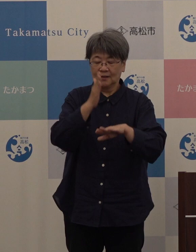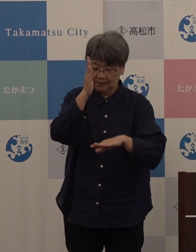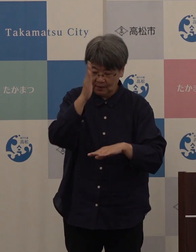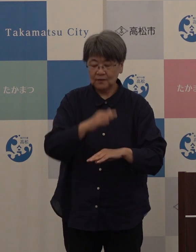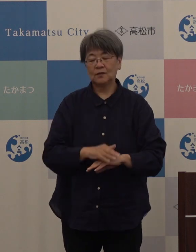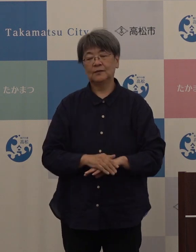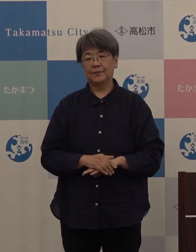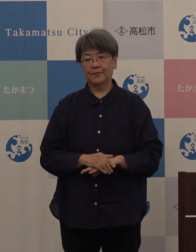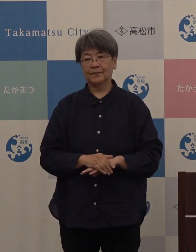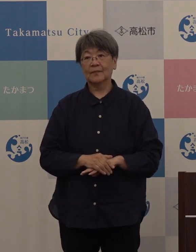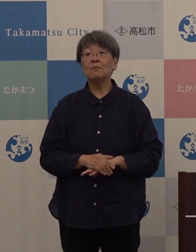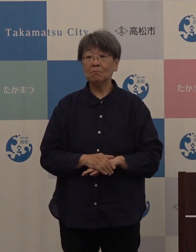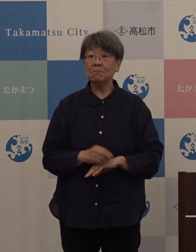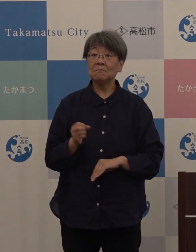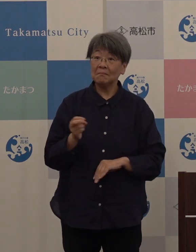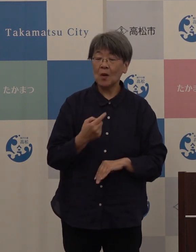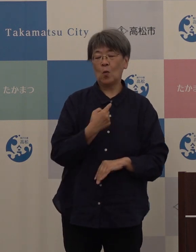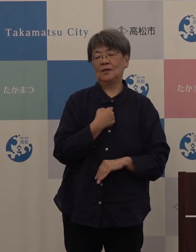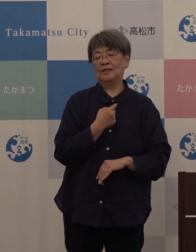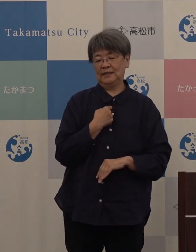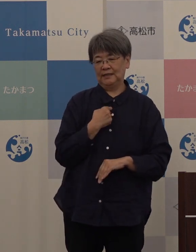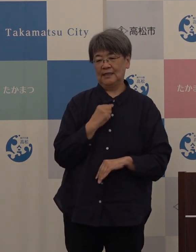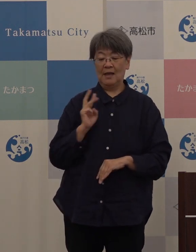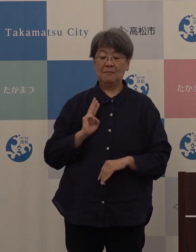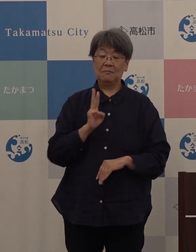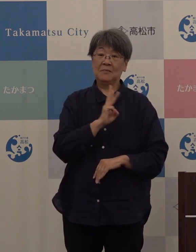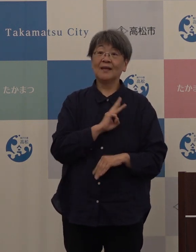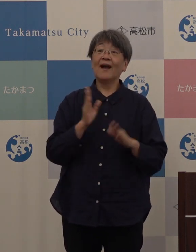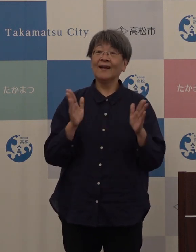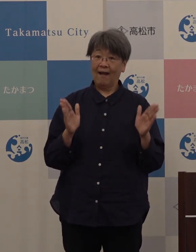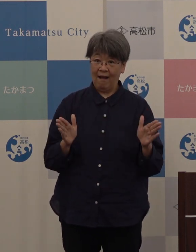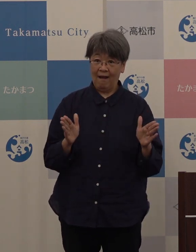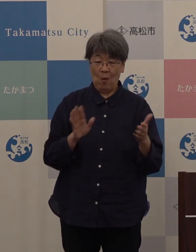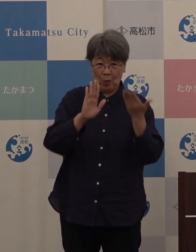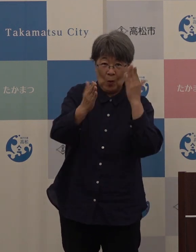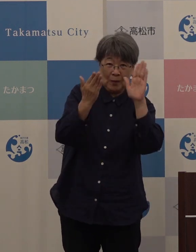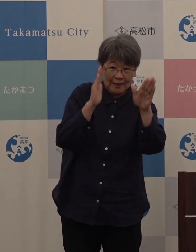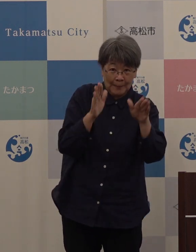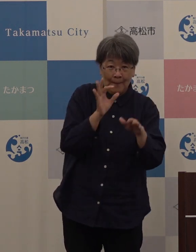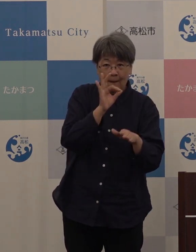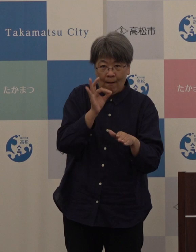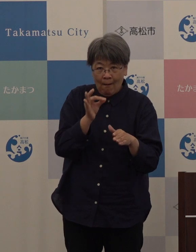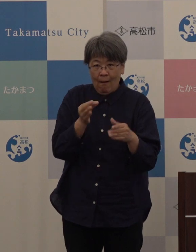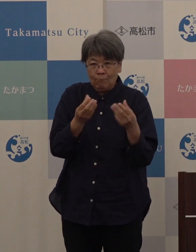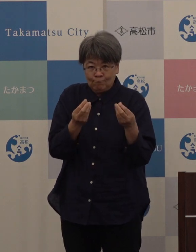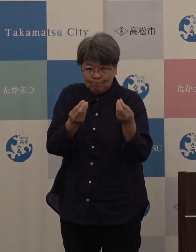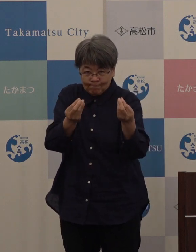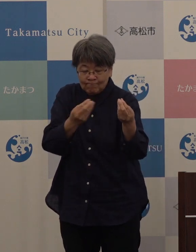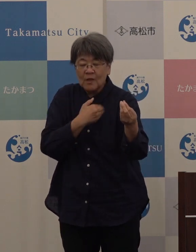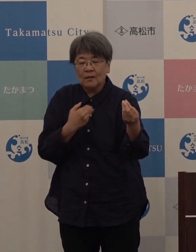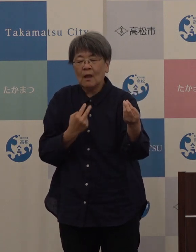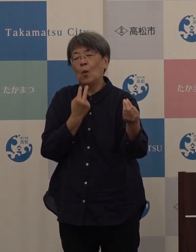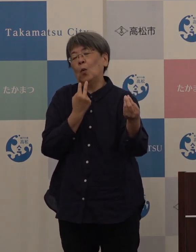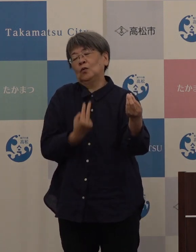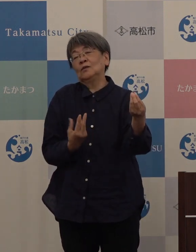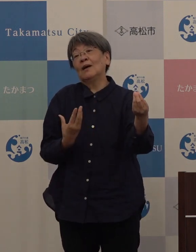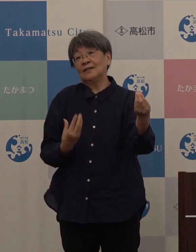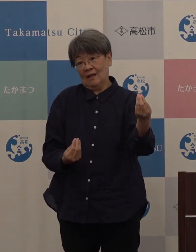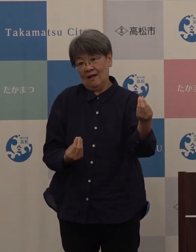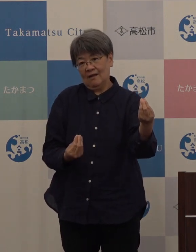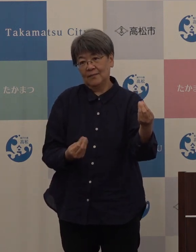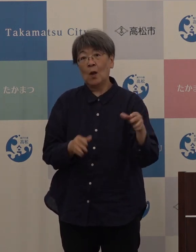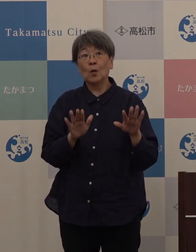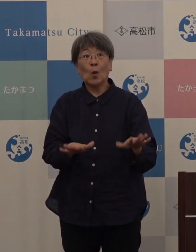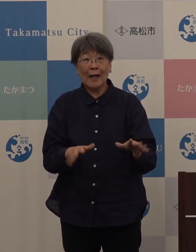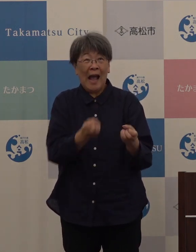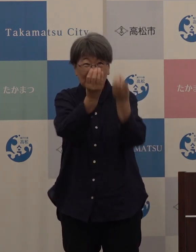。また私自身も3日間無事終えることができてほっとしているところでございます。今回花火大会は5